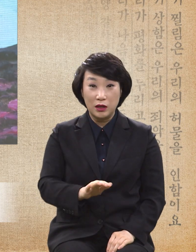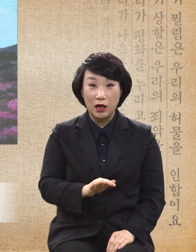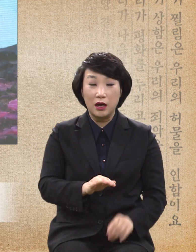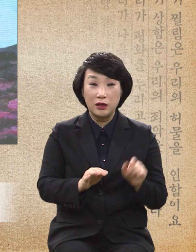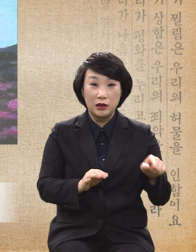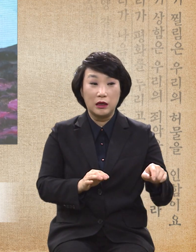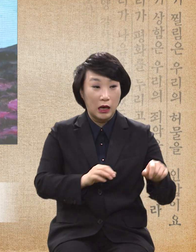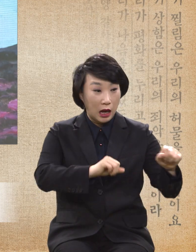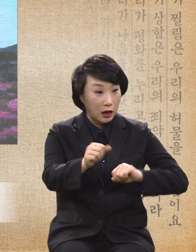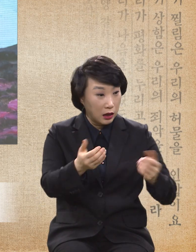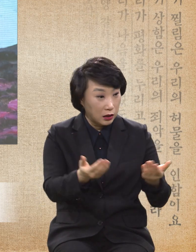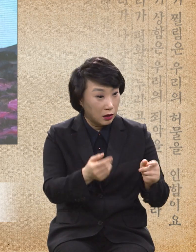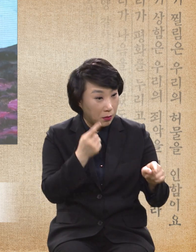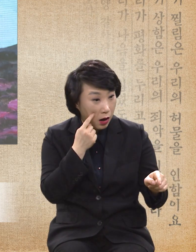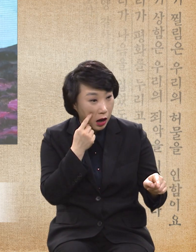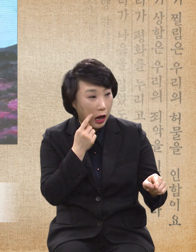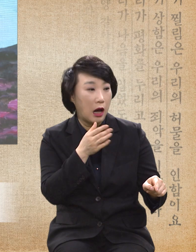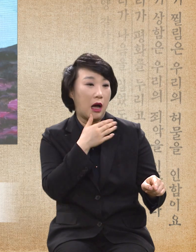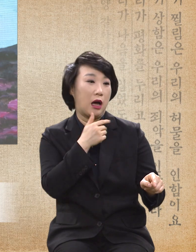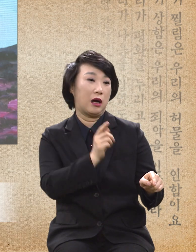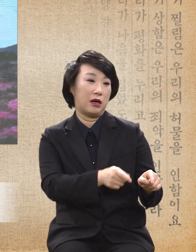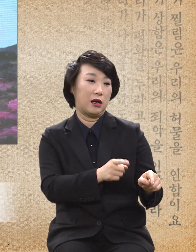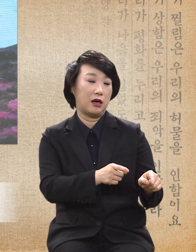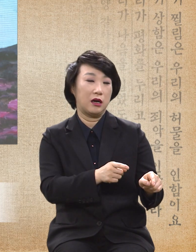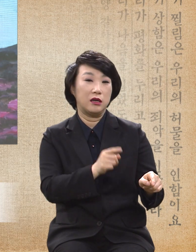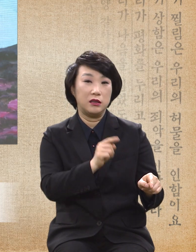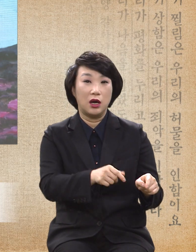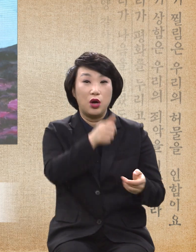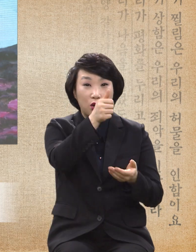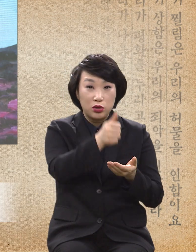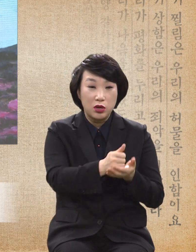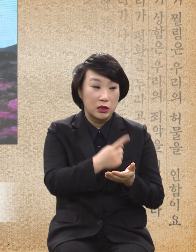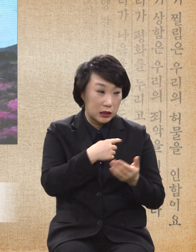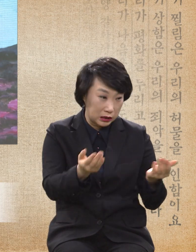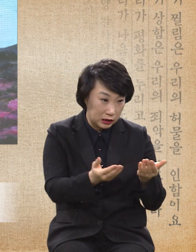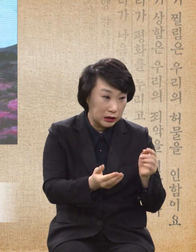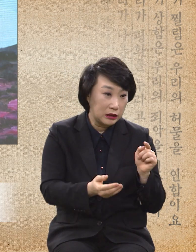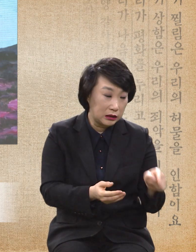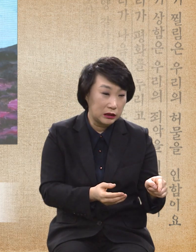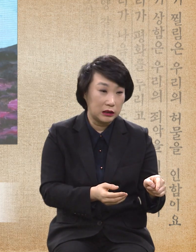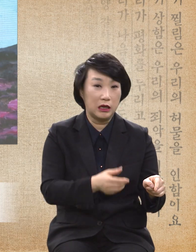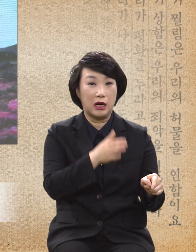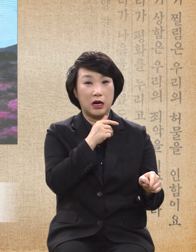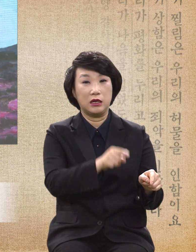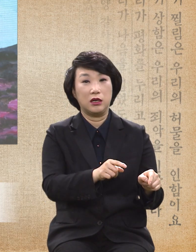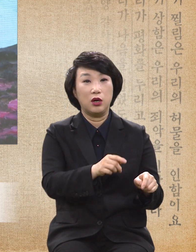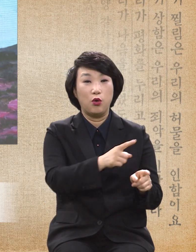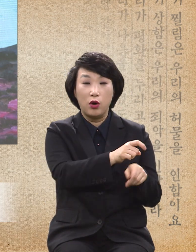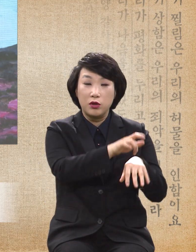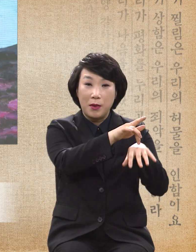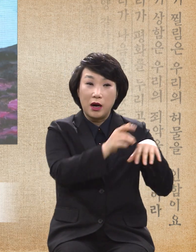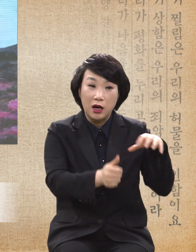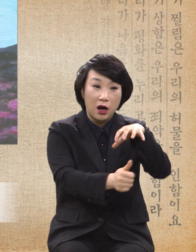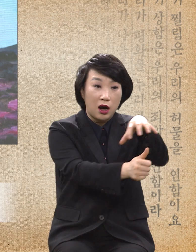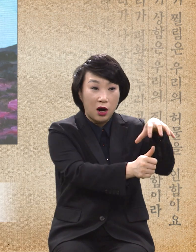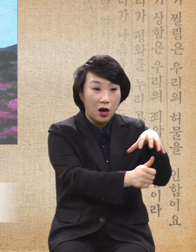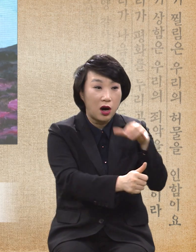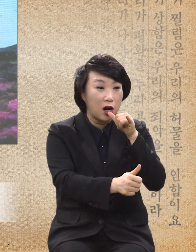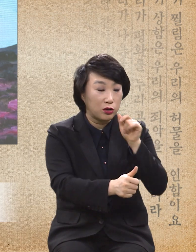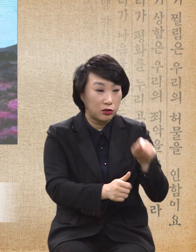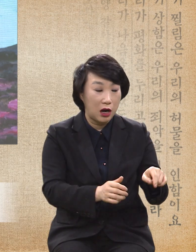그 사람이 행동하는 것을 보면 그것이 죄라고 할 때는 벌써 저놈은 마귀의 지배를